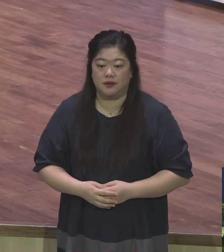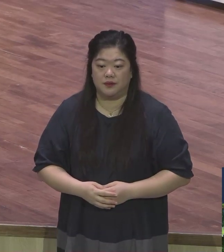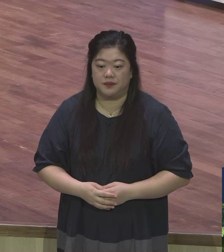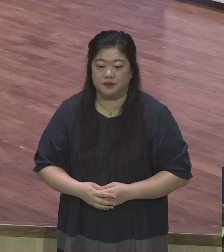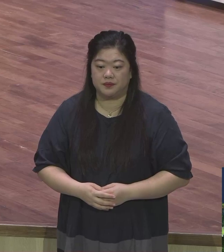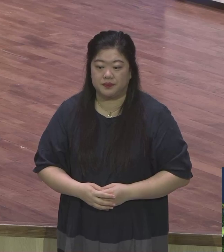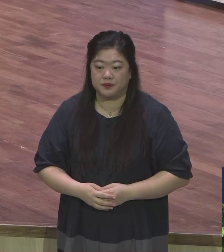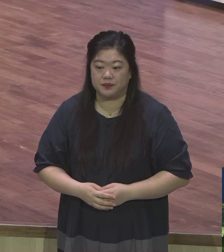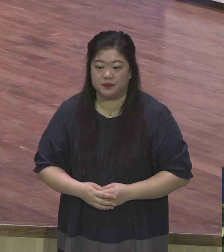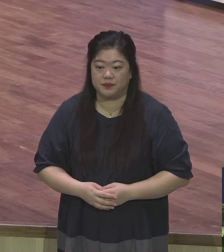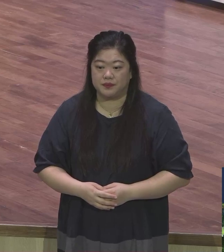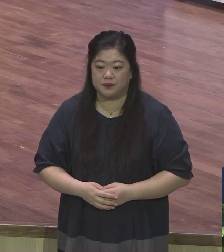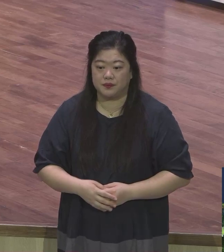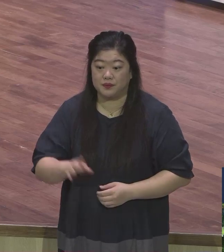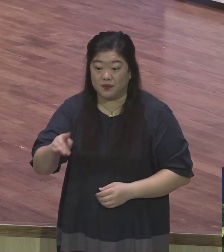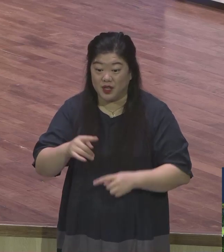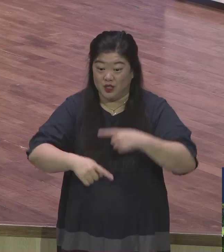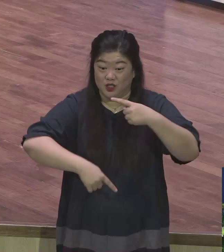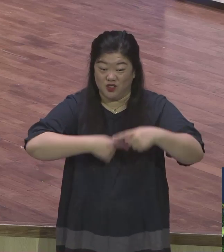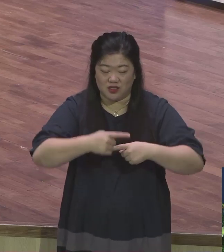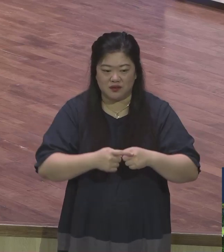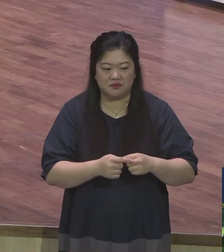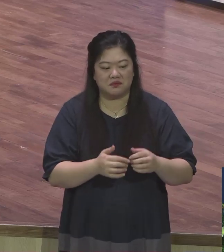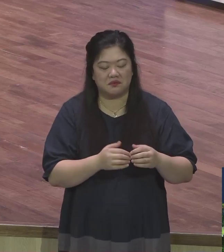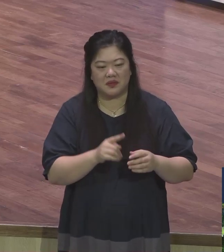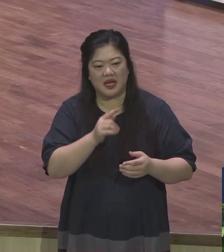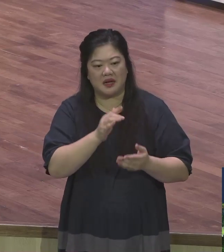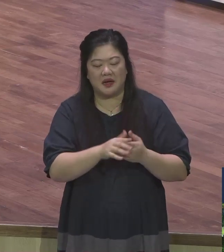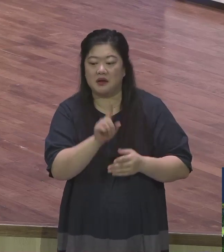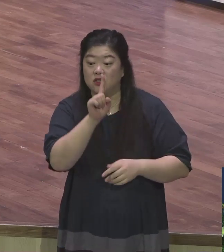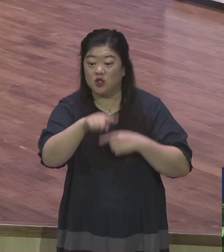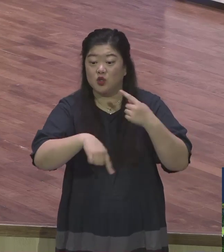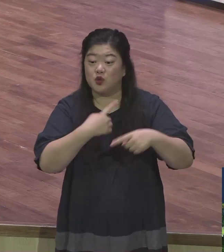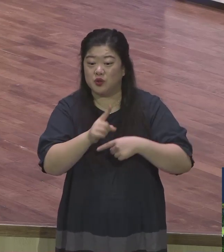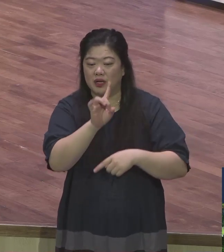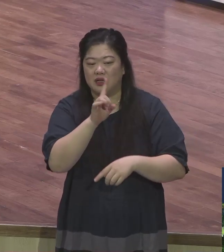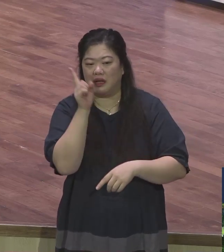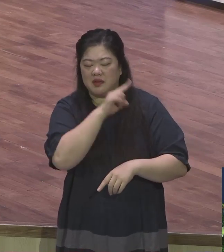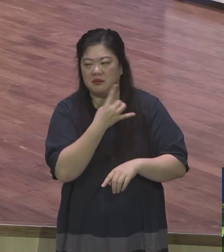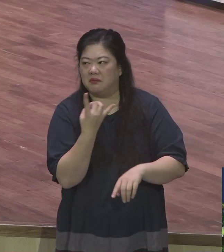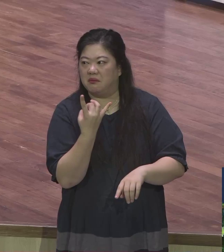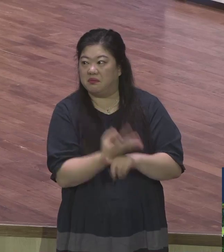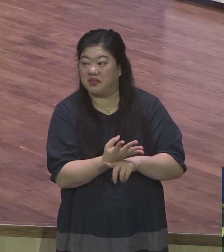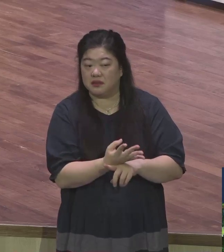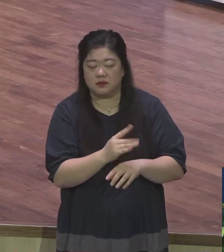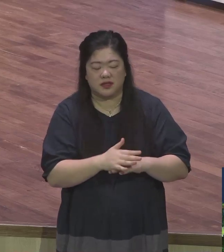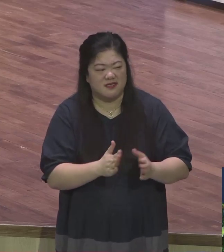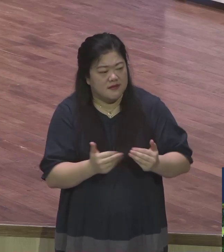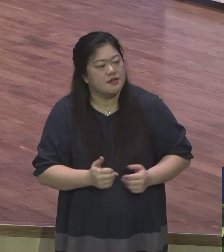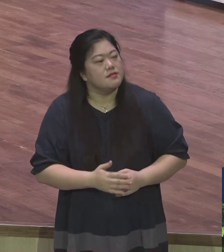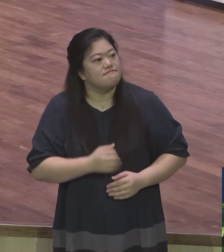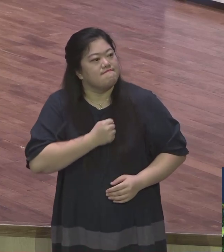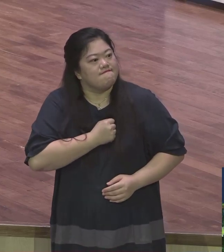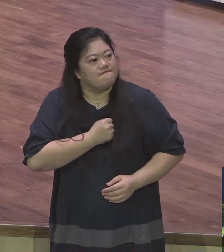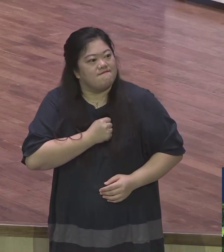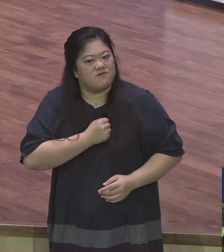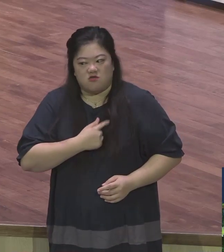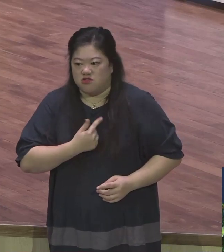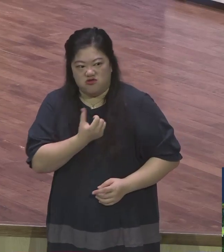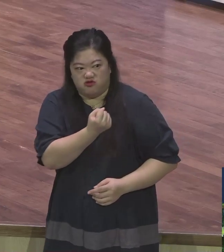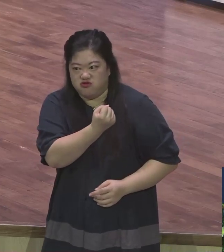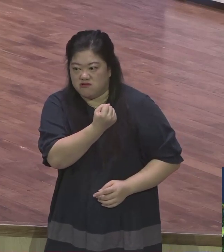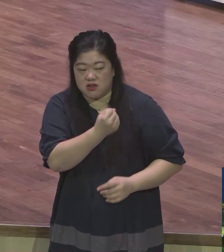여러분이 정지한 그 말 한마디 그 사람의 큰 상처 그래서 중요한 것이 뭐냐. 보금적 사랑의